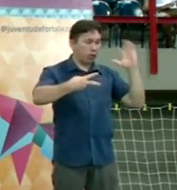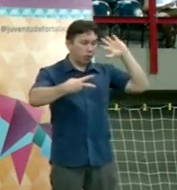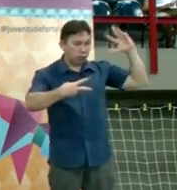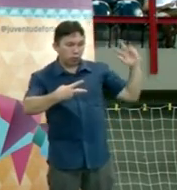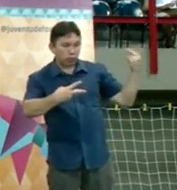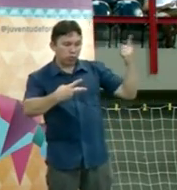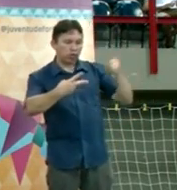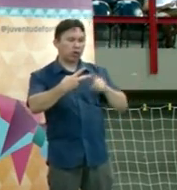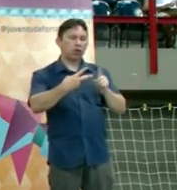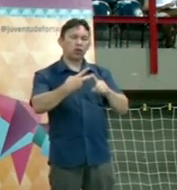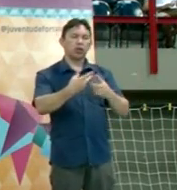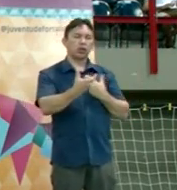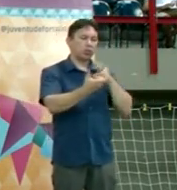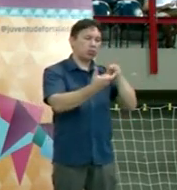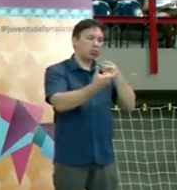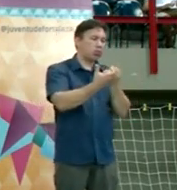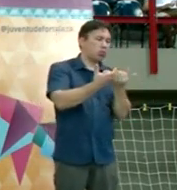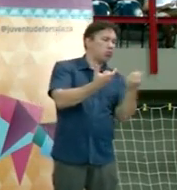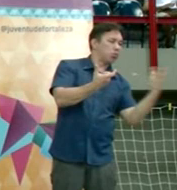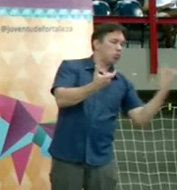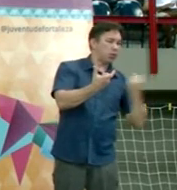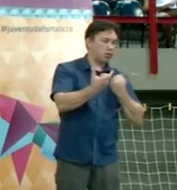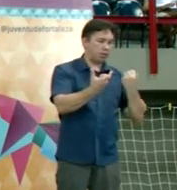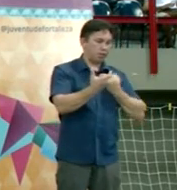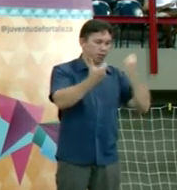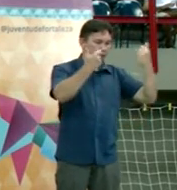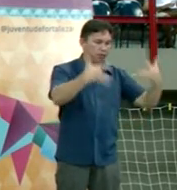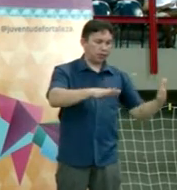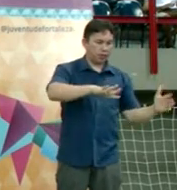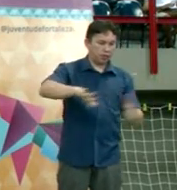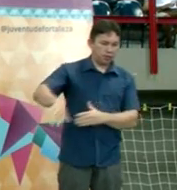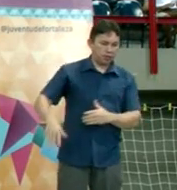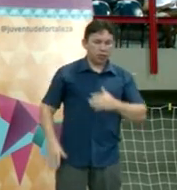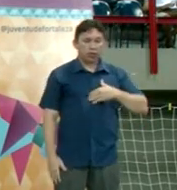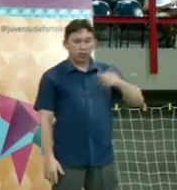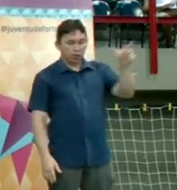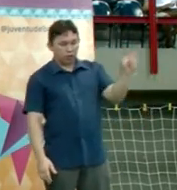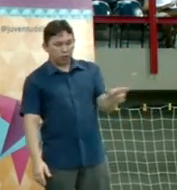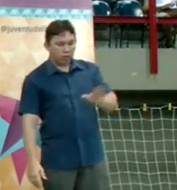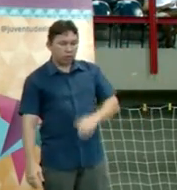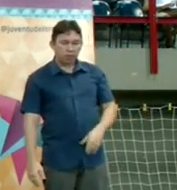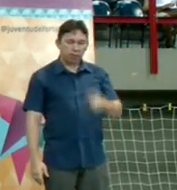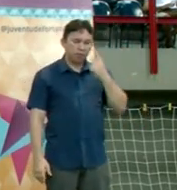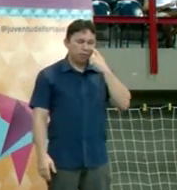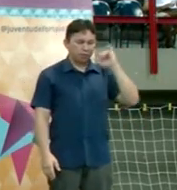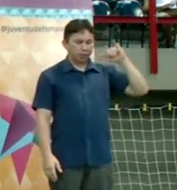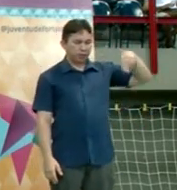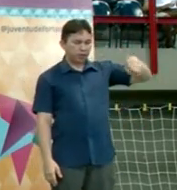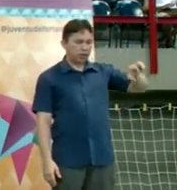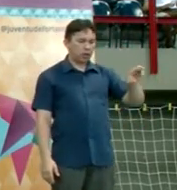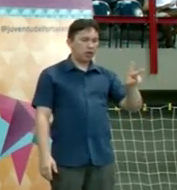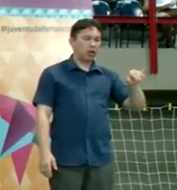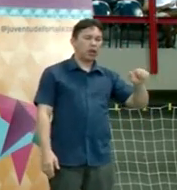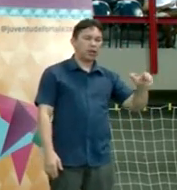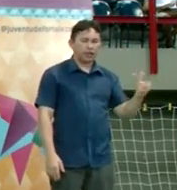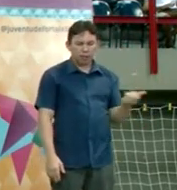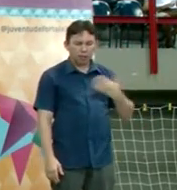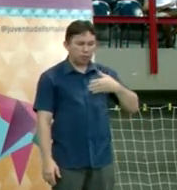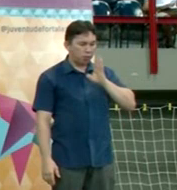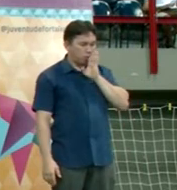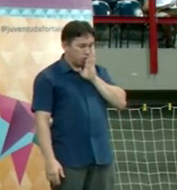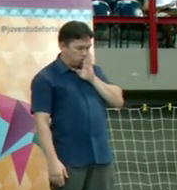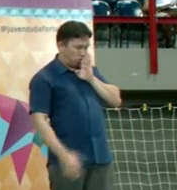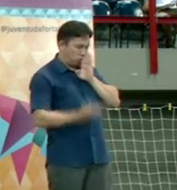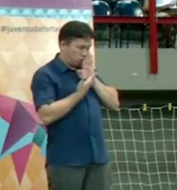fenômenos e as grandezas. Então, por exemplo, quando você fala de inércia, porque um corpo tem a tendência a